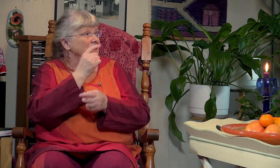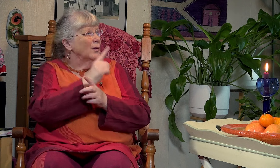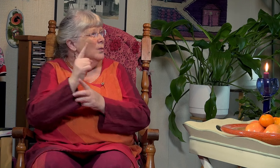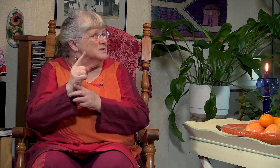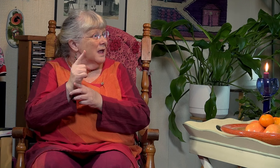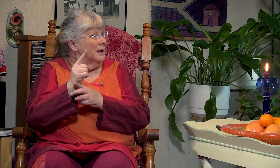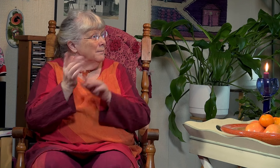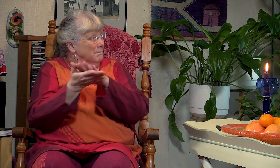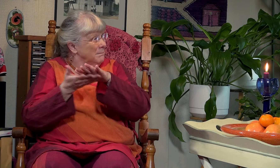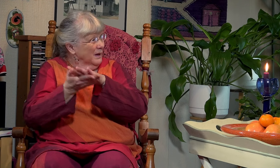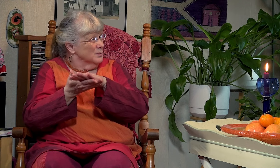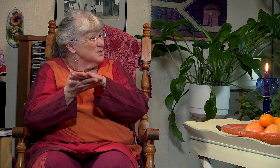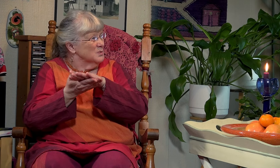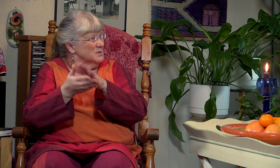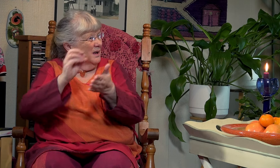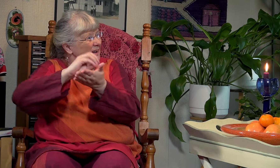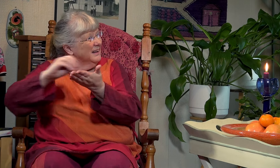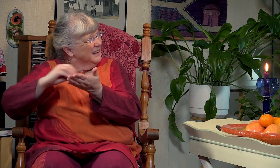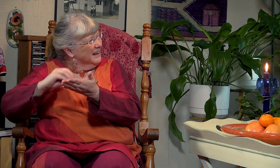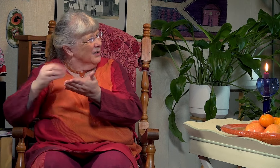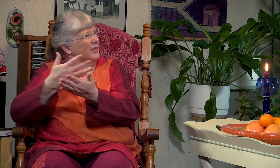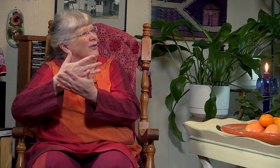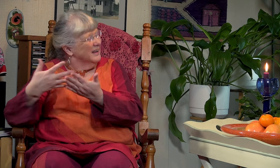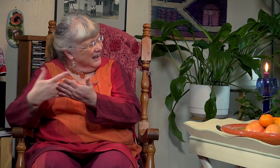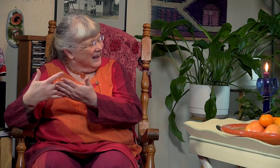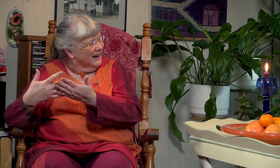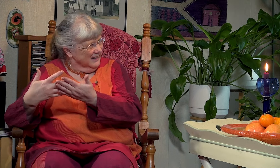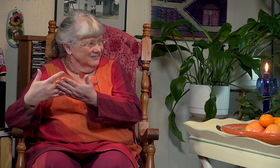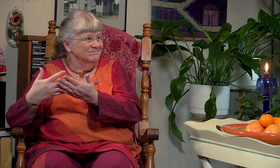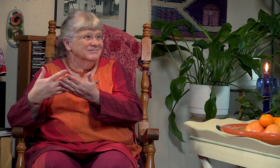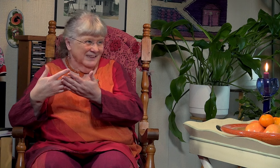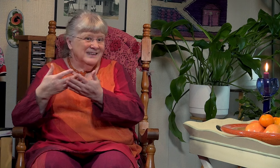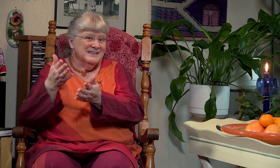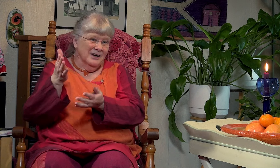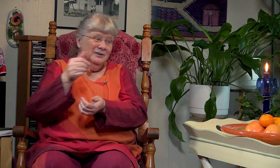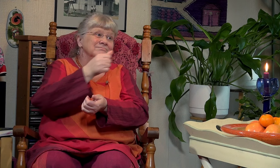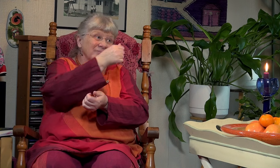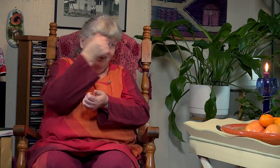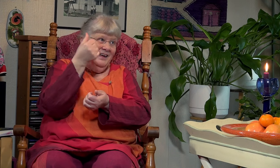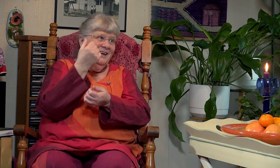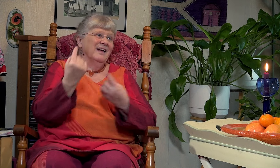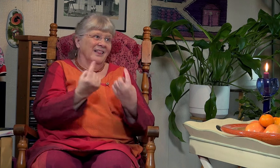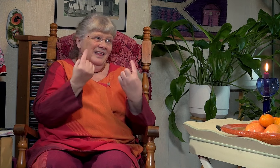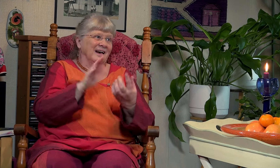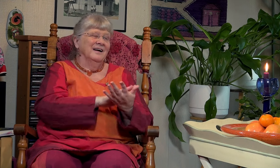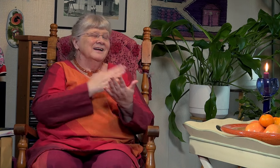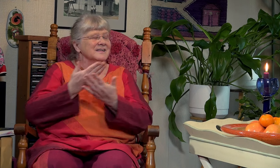Mutta samalla tavalla kuulevien vitsit usein perustuvat siihen kirjoitettuun kieleen ja sitä on